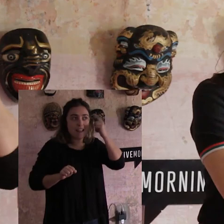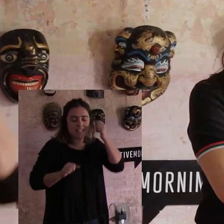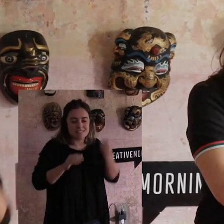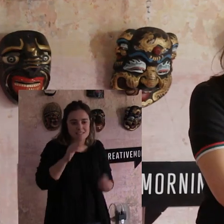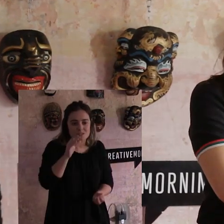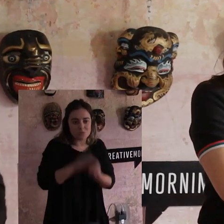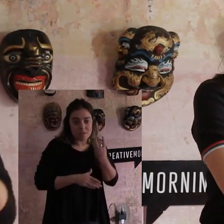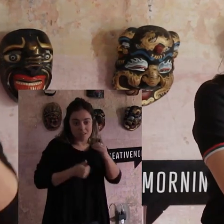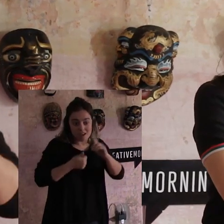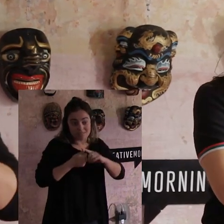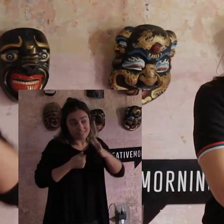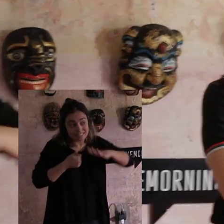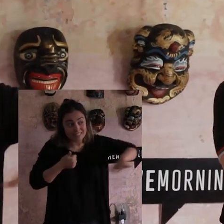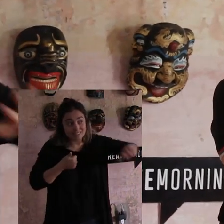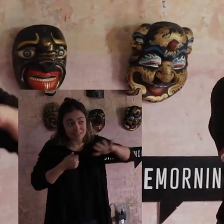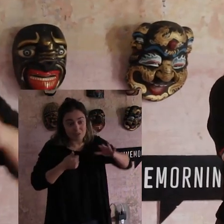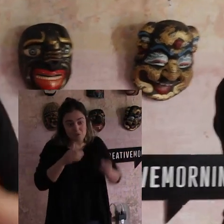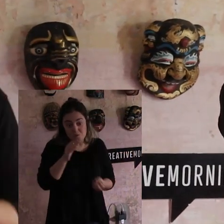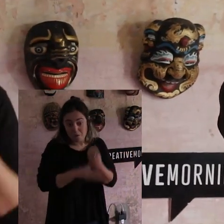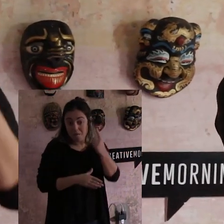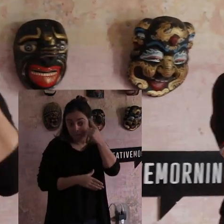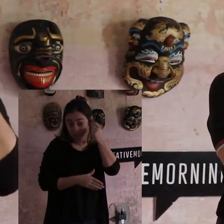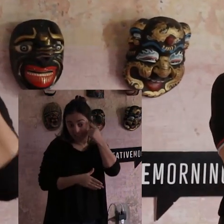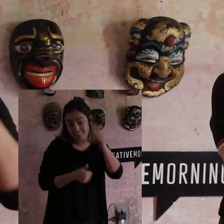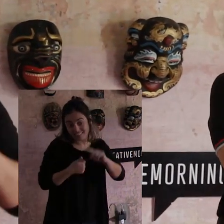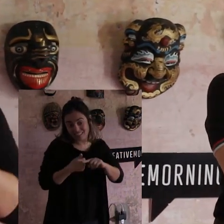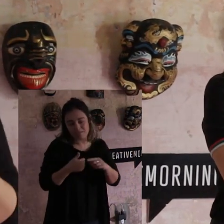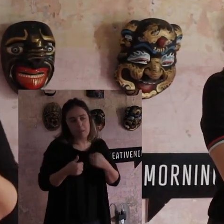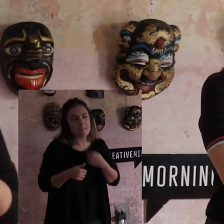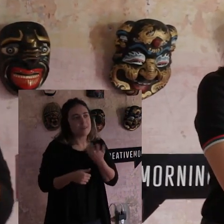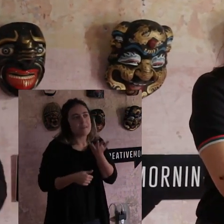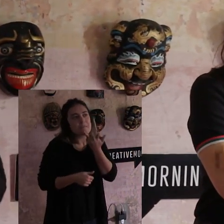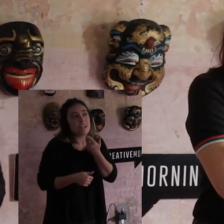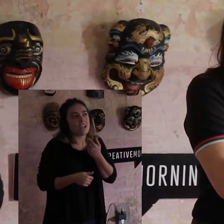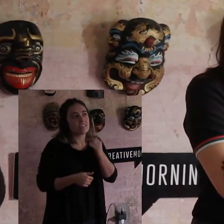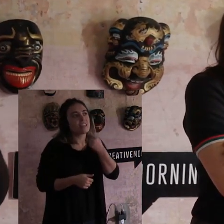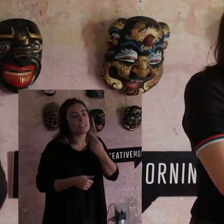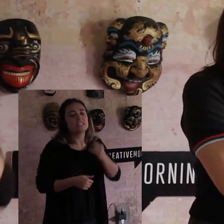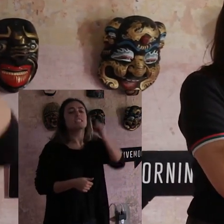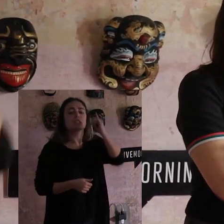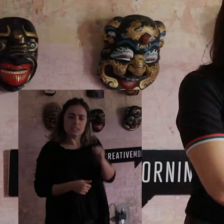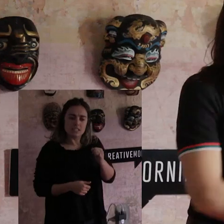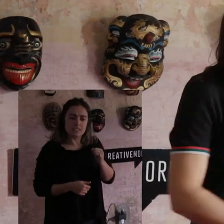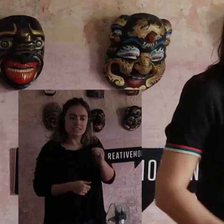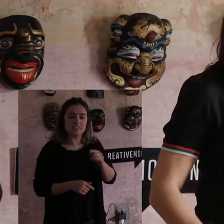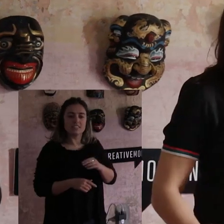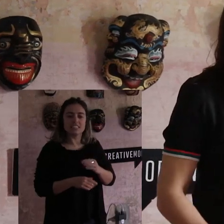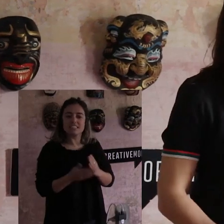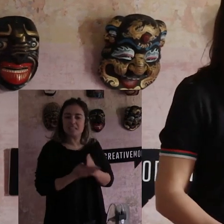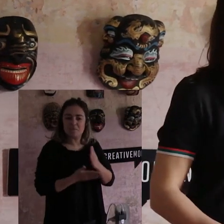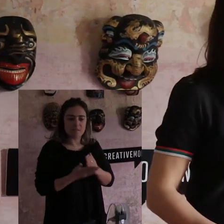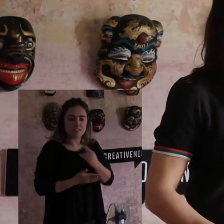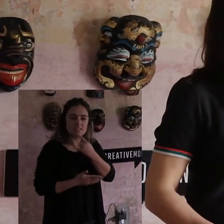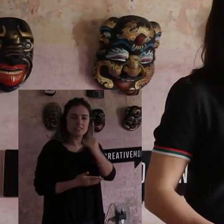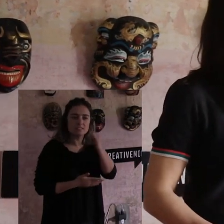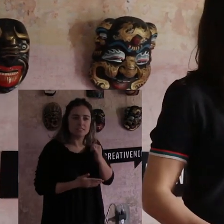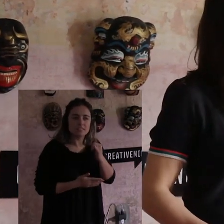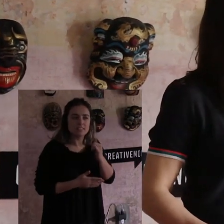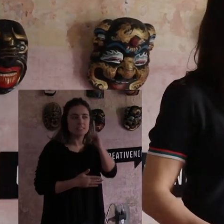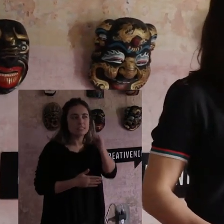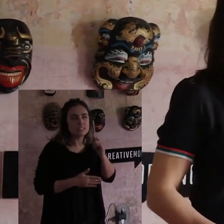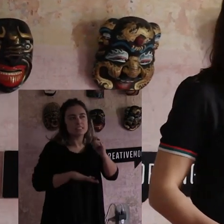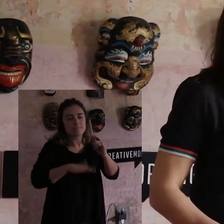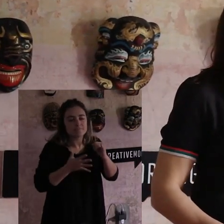y esto es una nueva experiencia también. Y a mí me gusta decir sí, y me parece que el sí ayuda